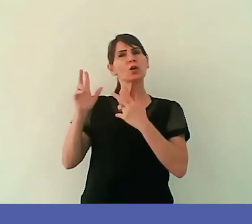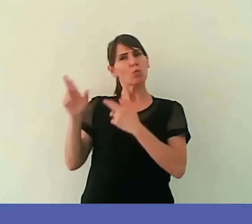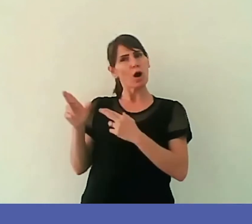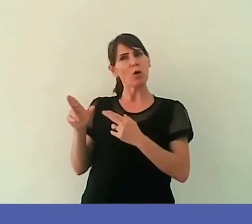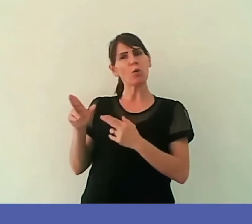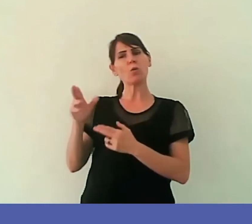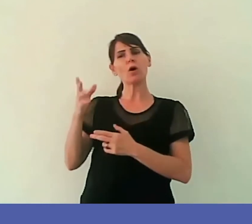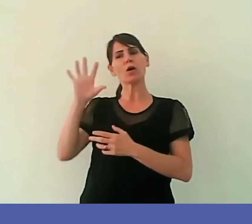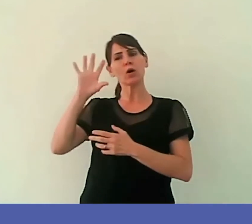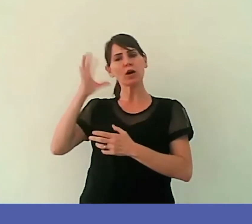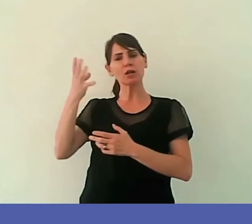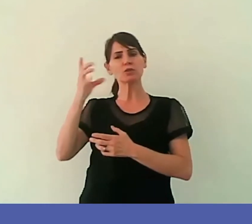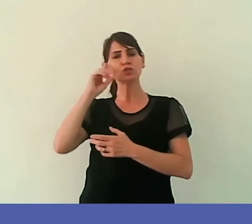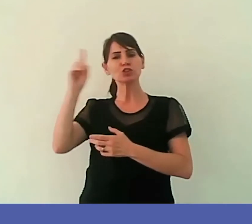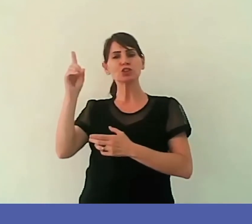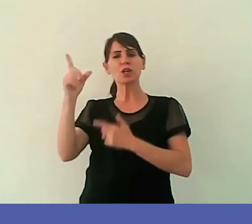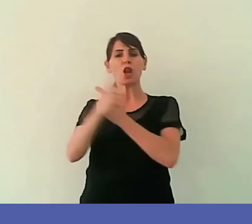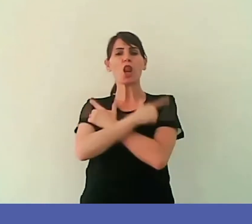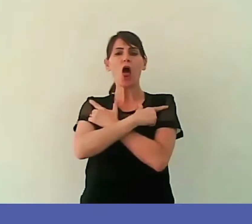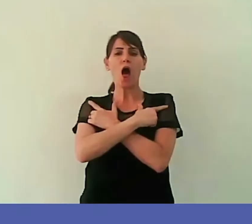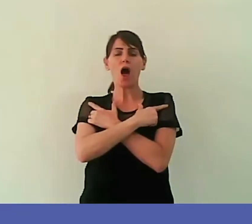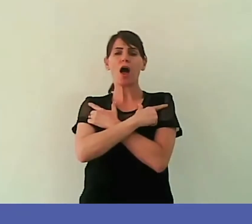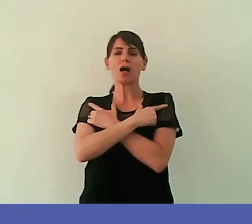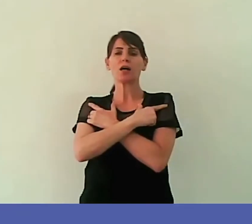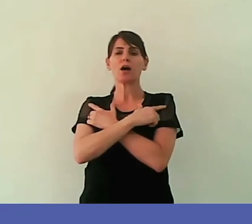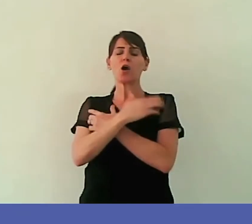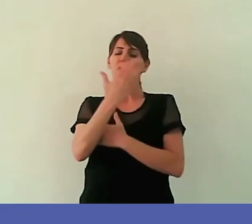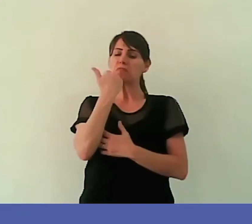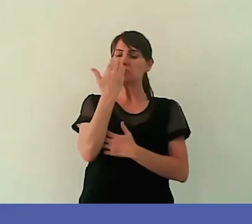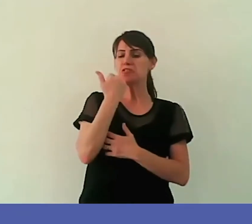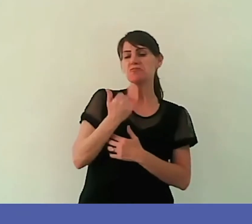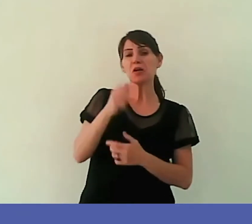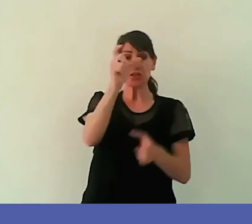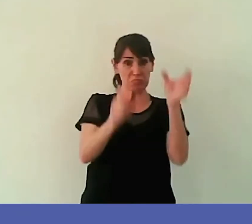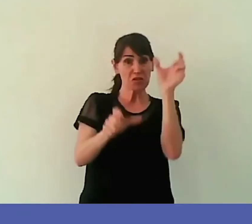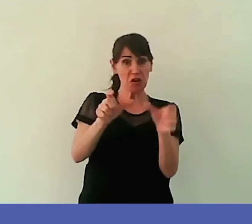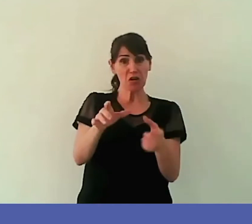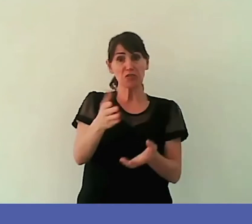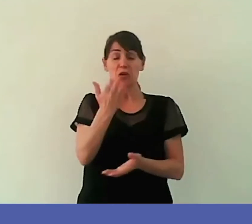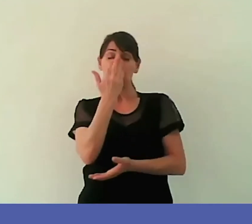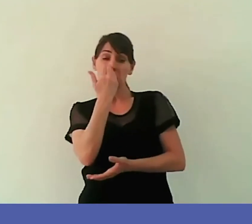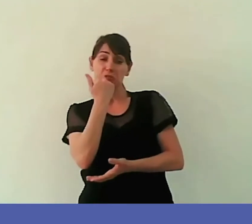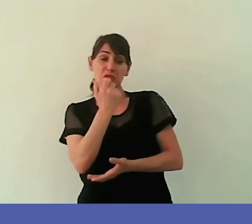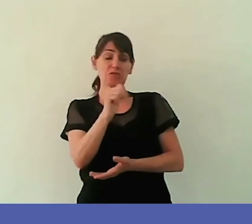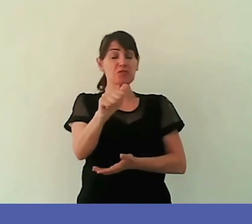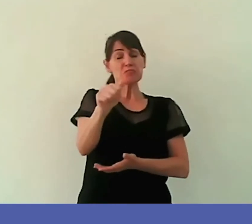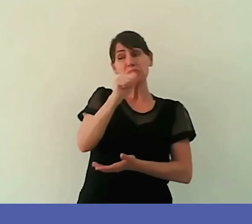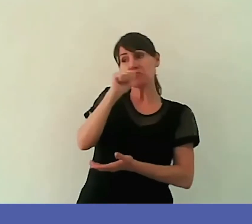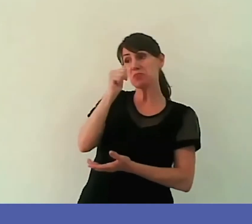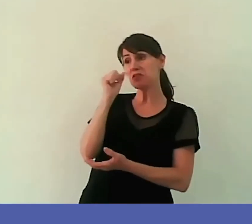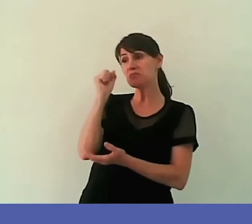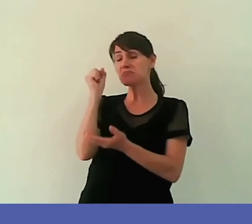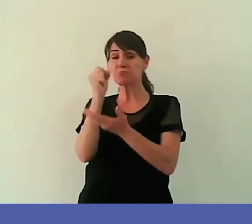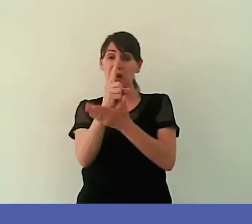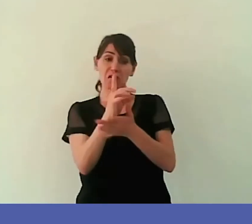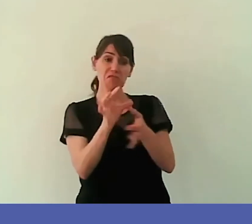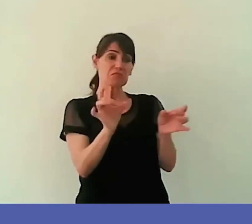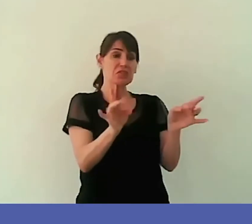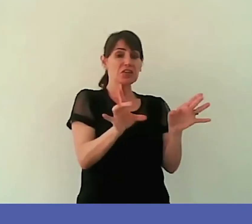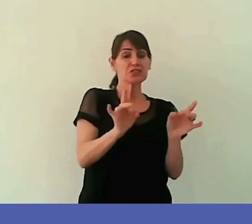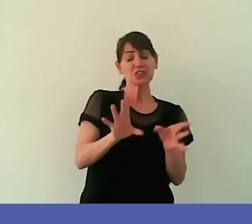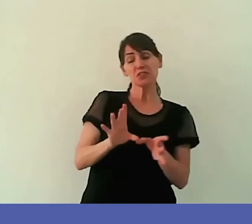Ló. Comiam, bebiam, compravam, vendiam